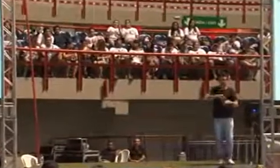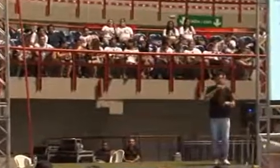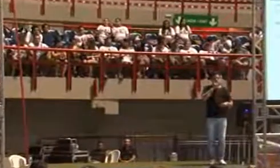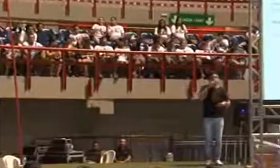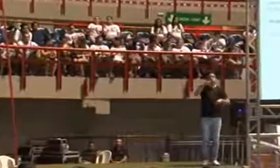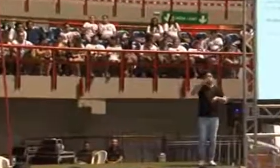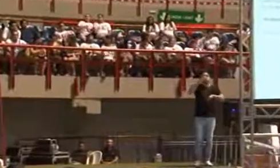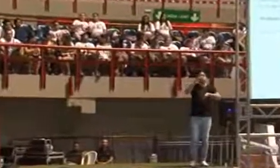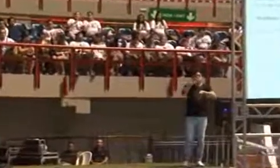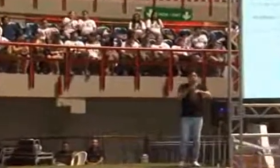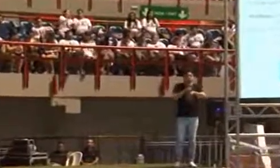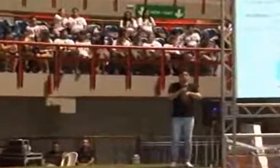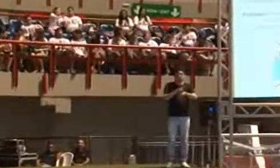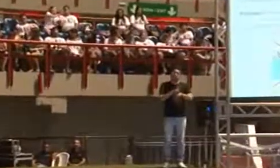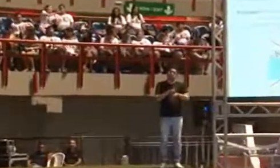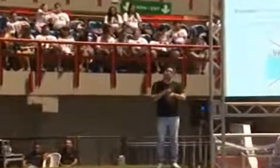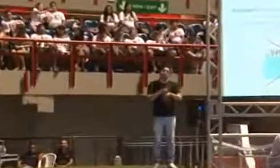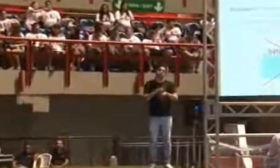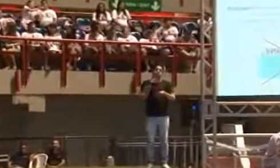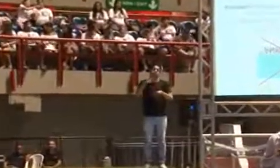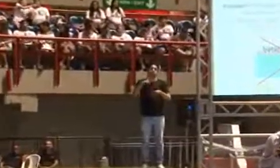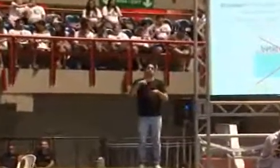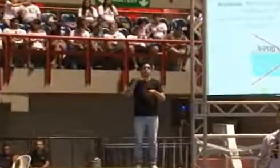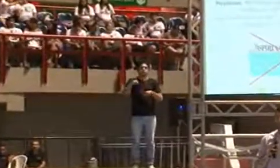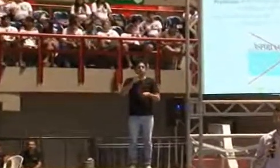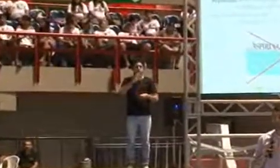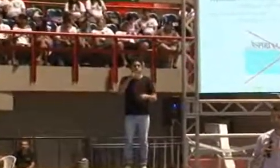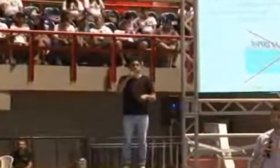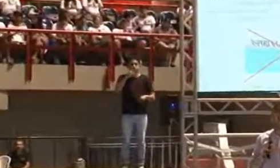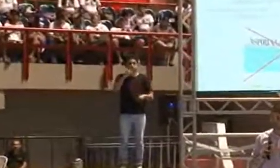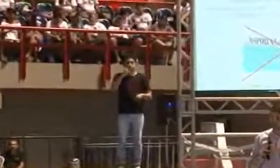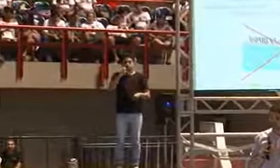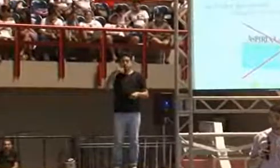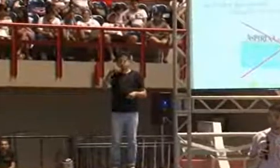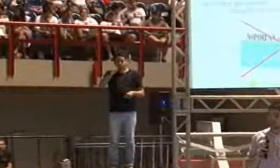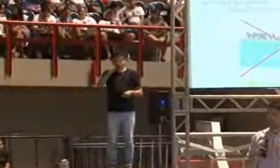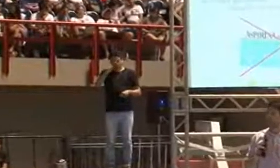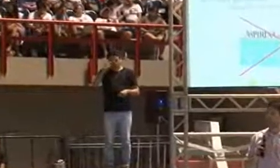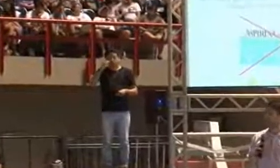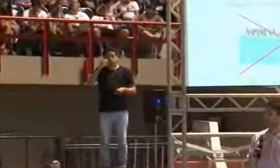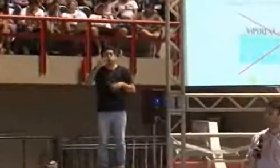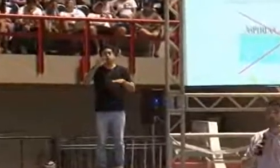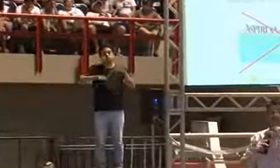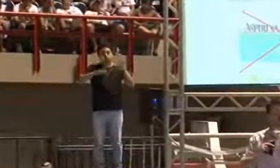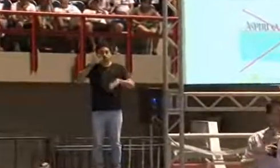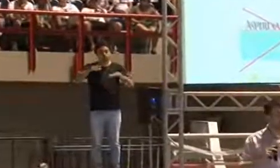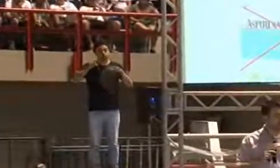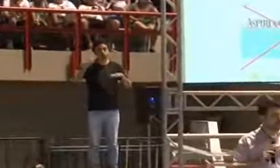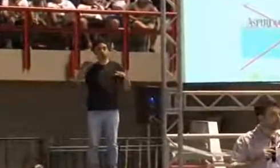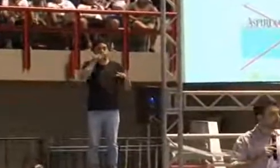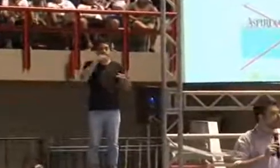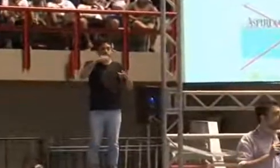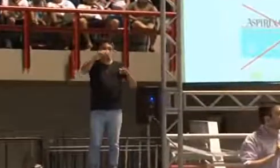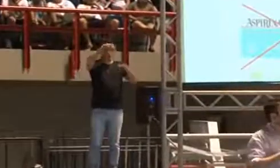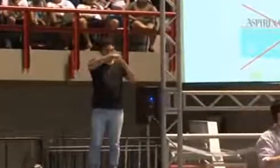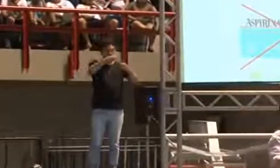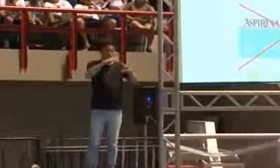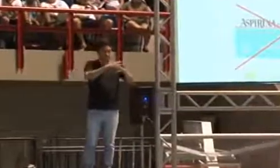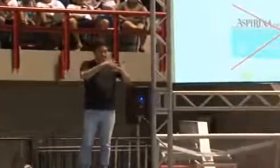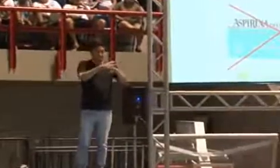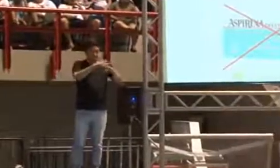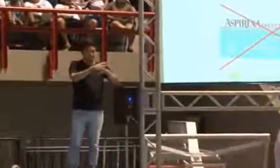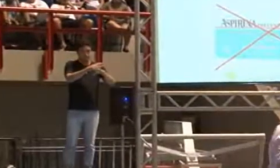dengue é uma epidemia? Às vezes. Quando é dentro de uma cidade, se expande para